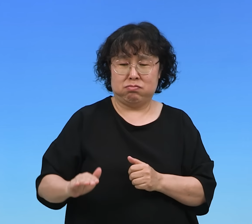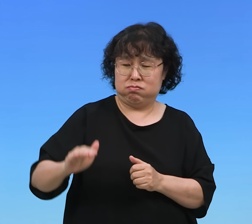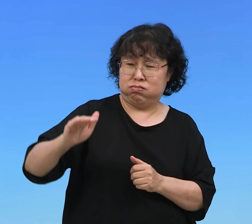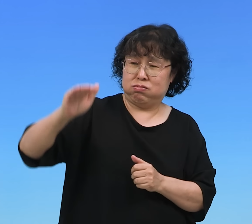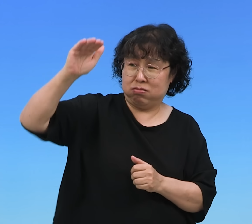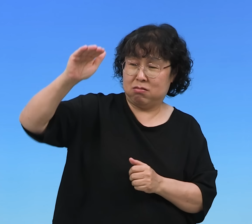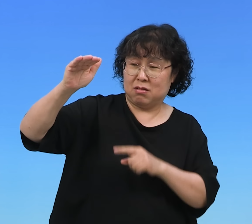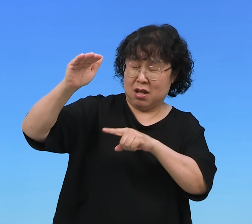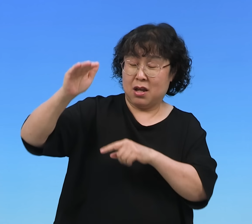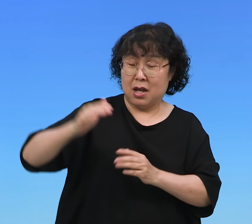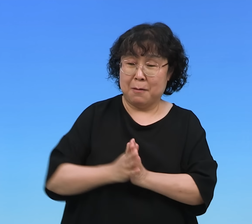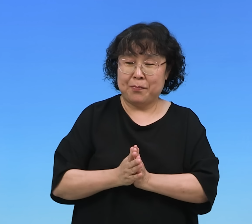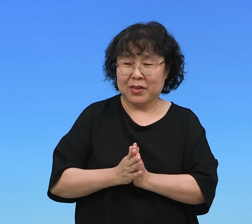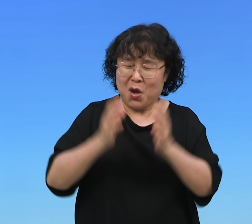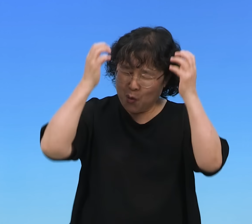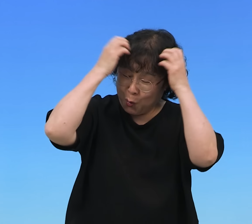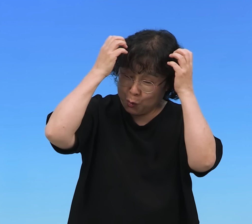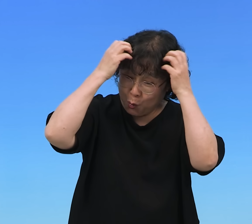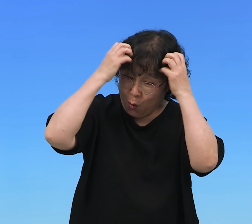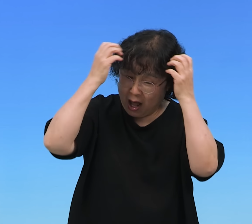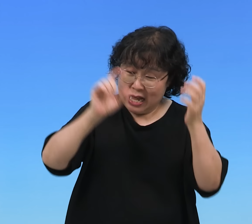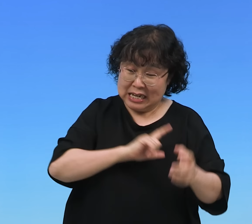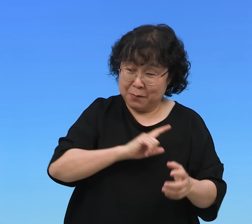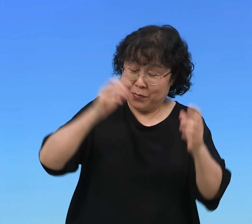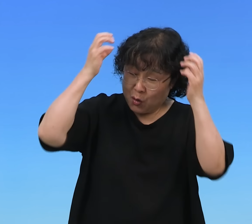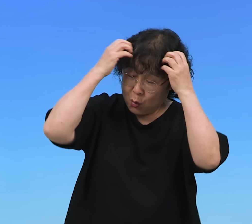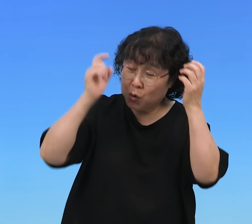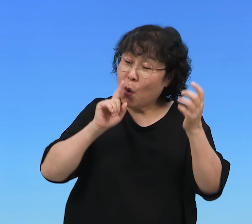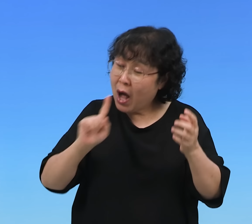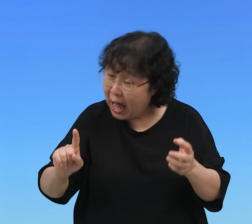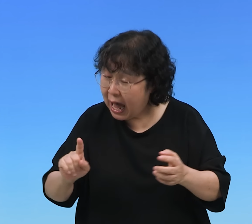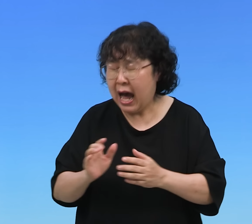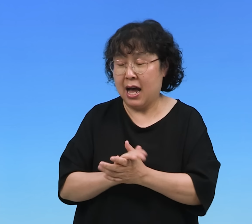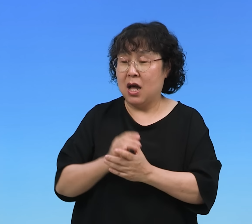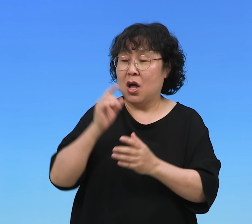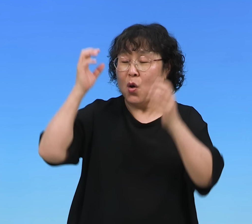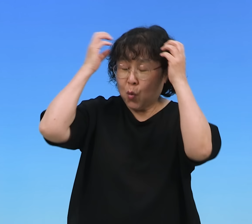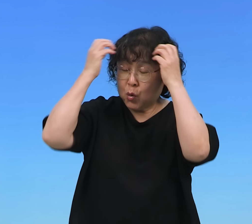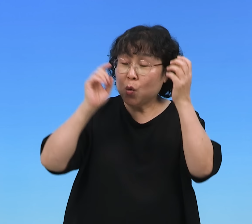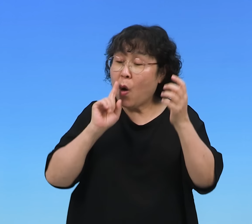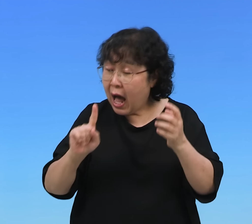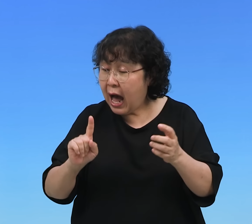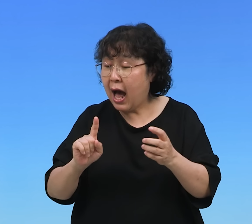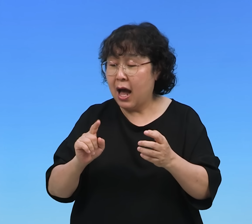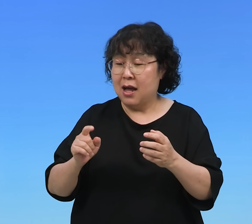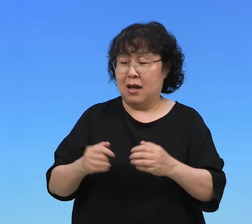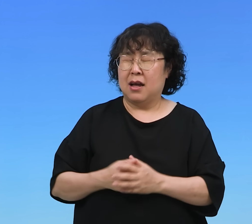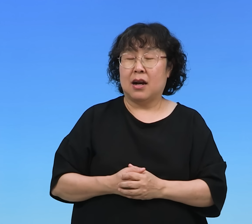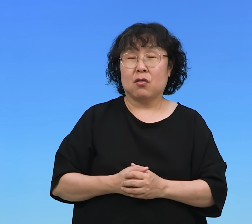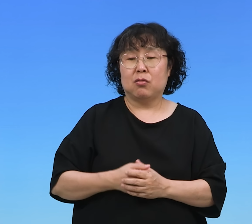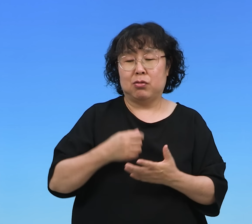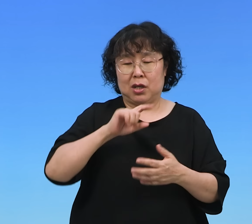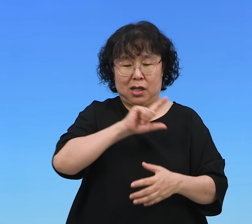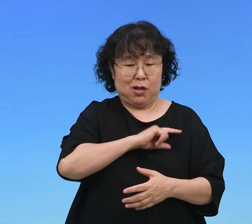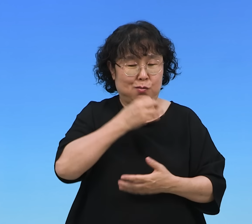해가는데 고통은 학교 가야지, 아이 고통이 밥 먹어야지, 이게 되게 이상하지